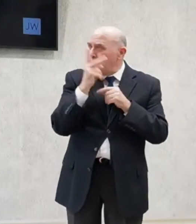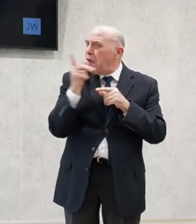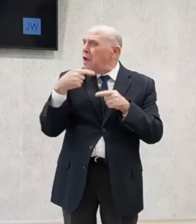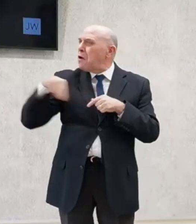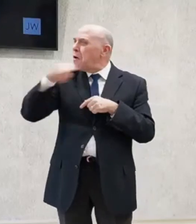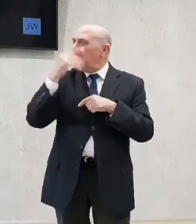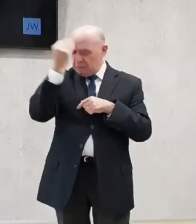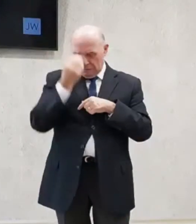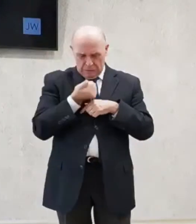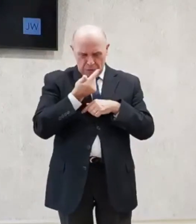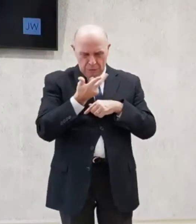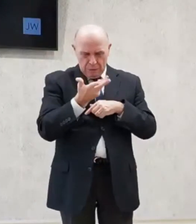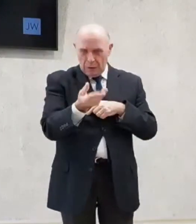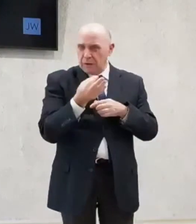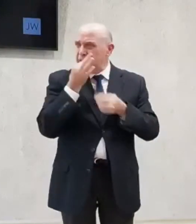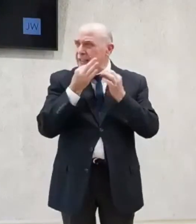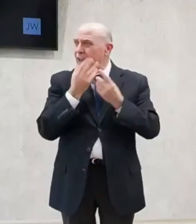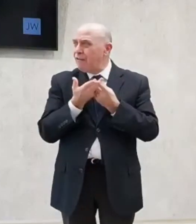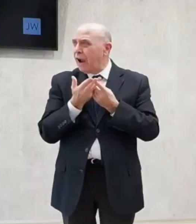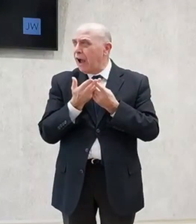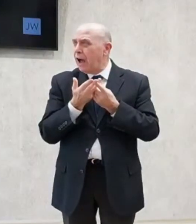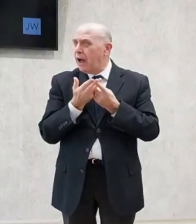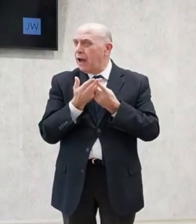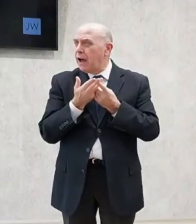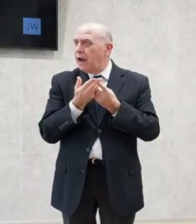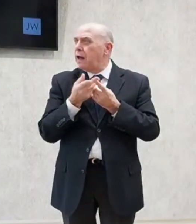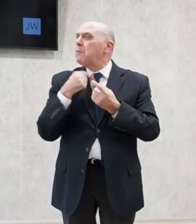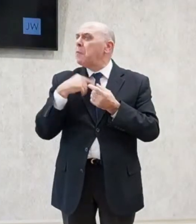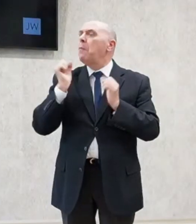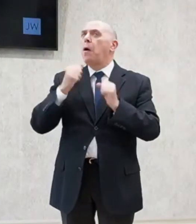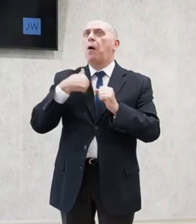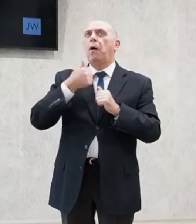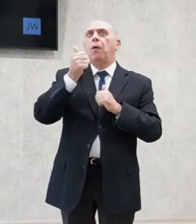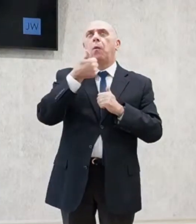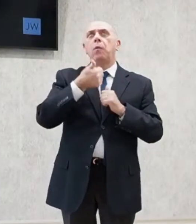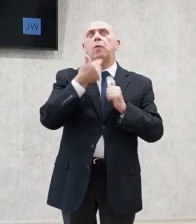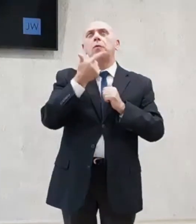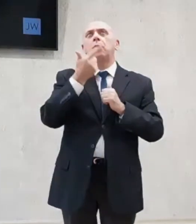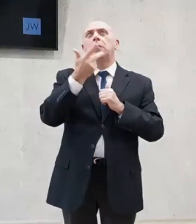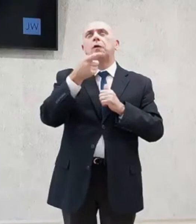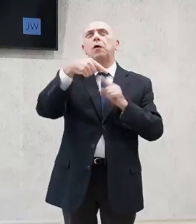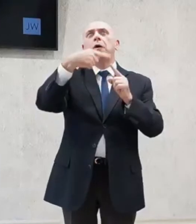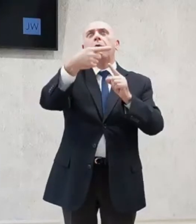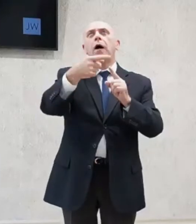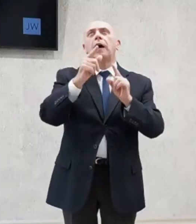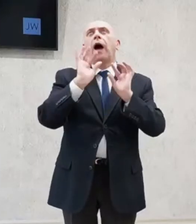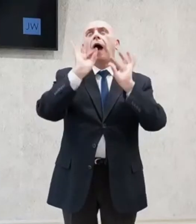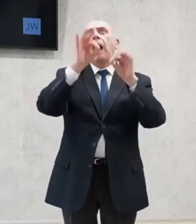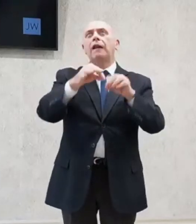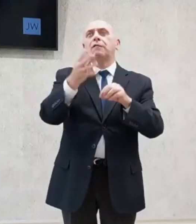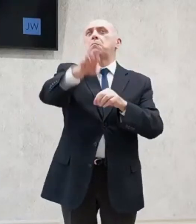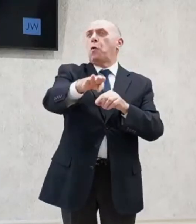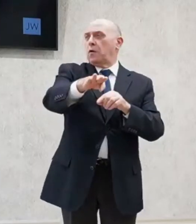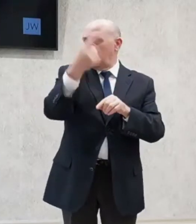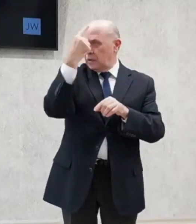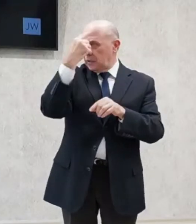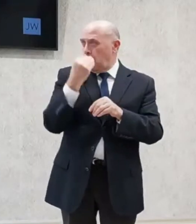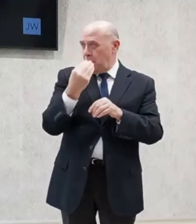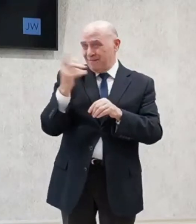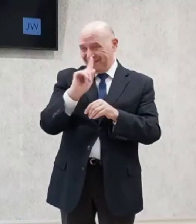lo sapete che Lina lo aveva imparato a fare possiamo farlo ad esempio come aveva fatto Lina